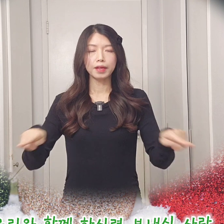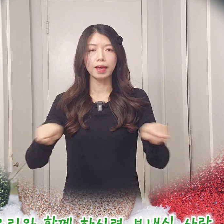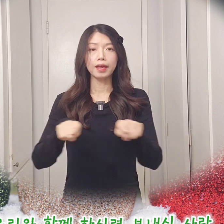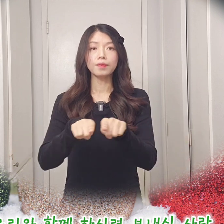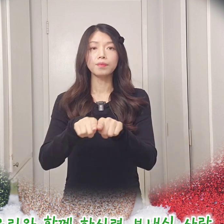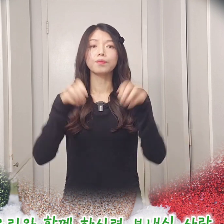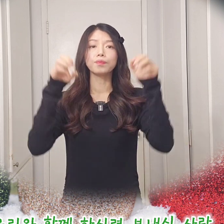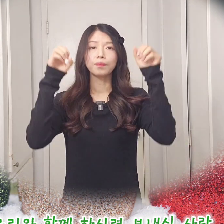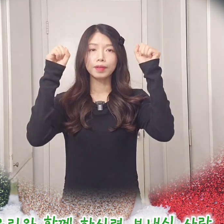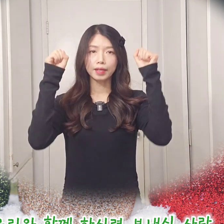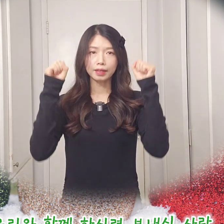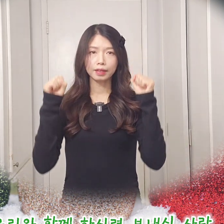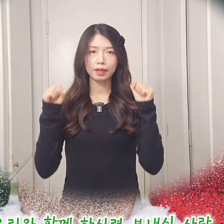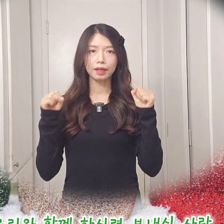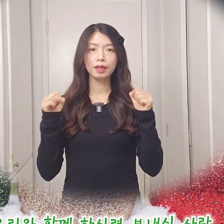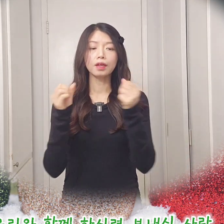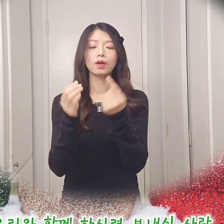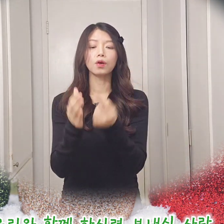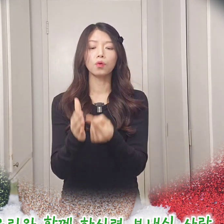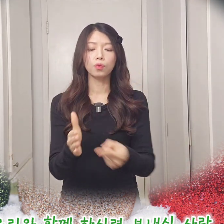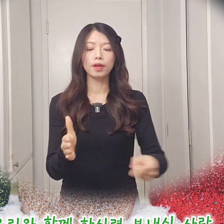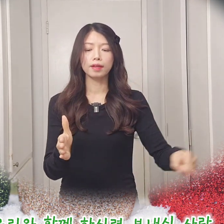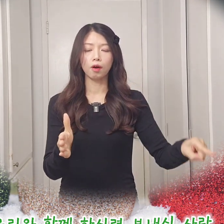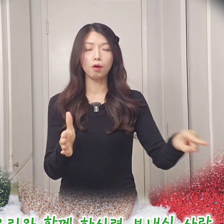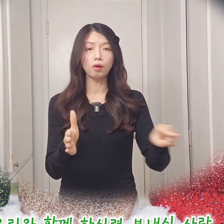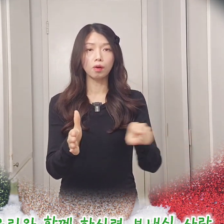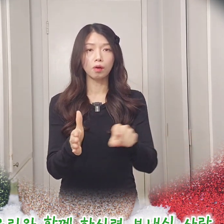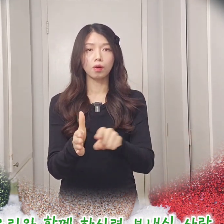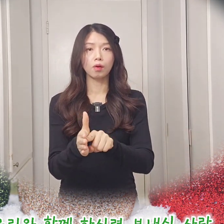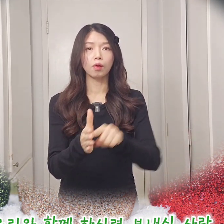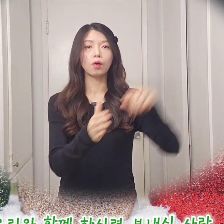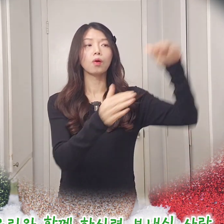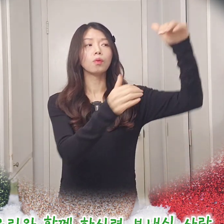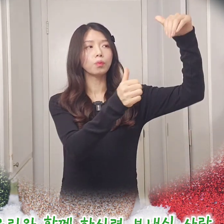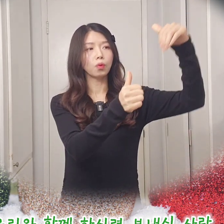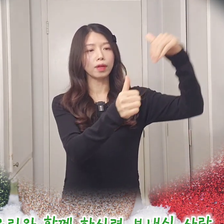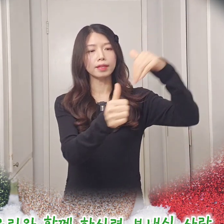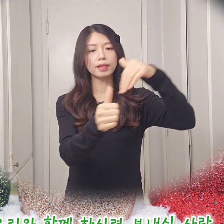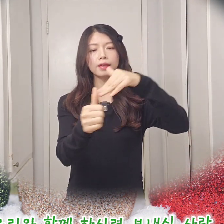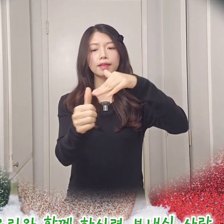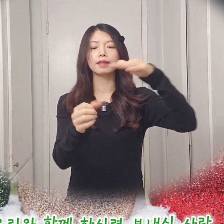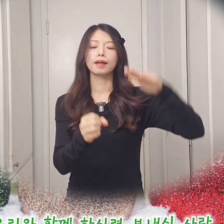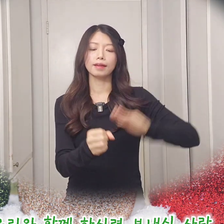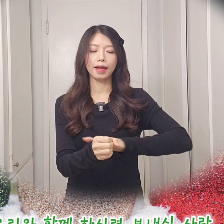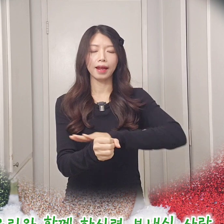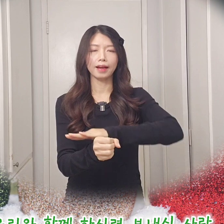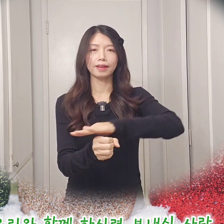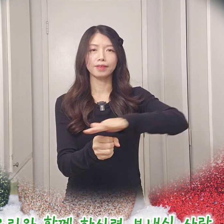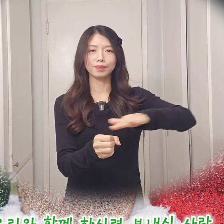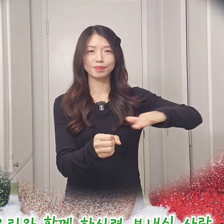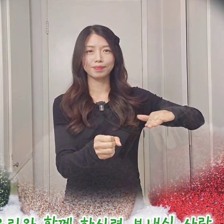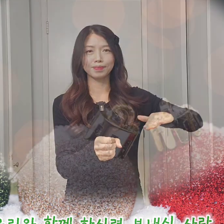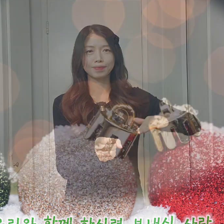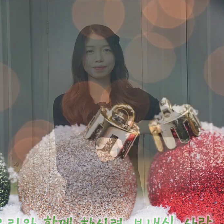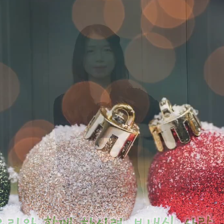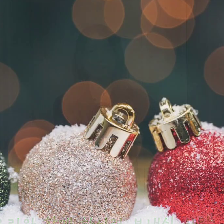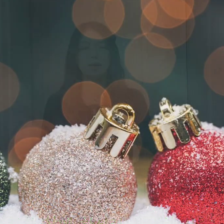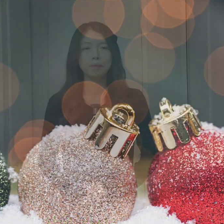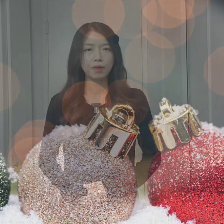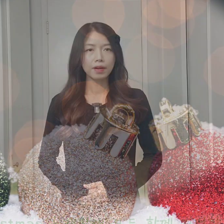함께 있기 위해서 보내신 사랑. 메리